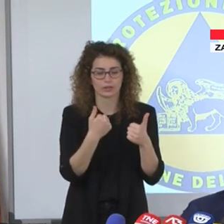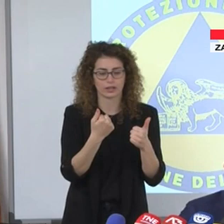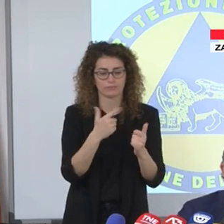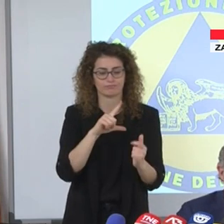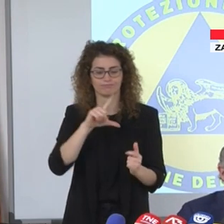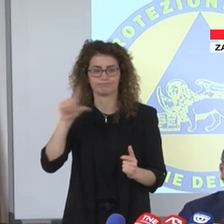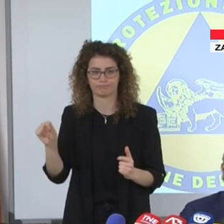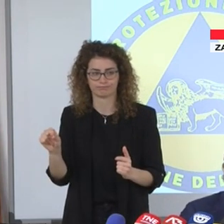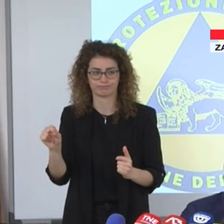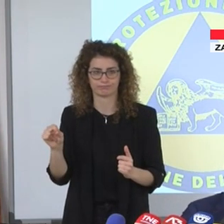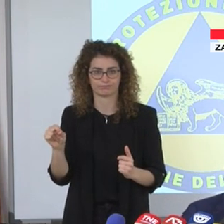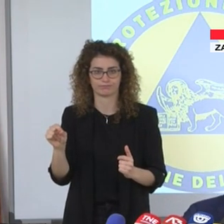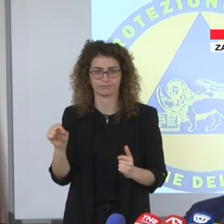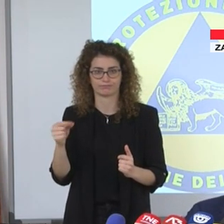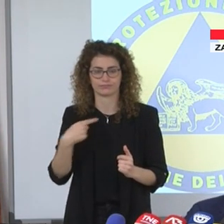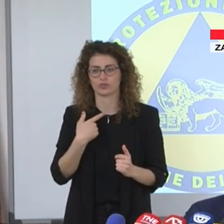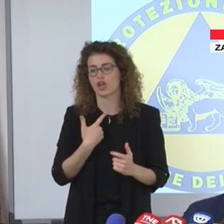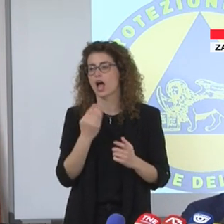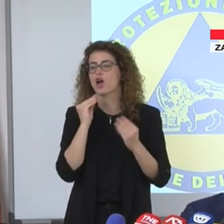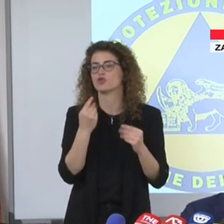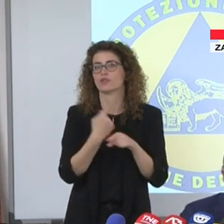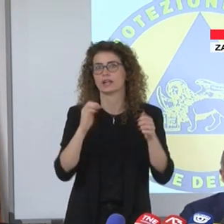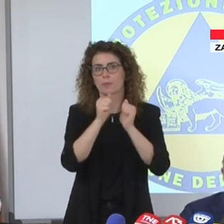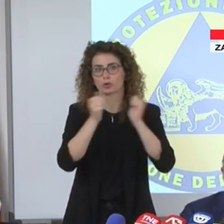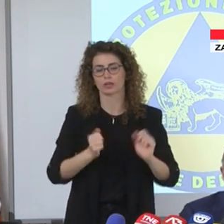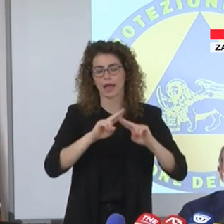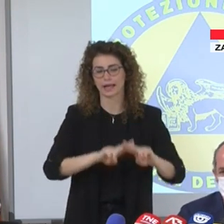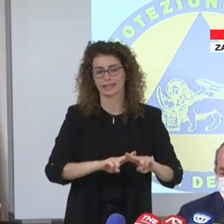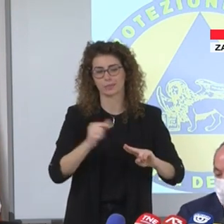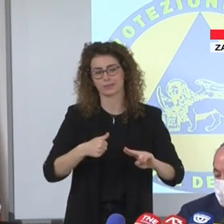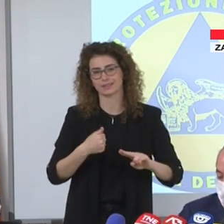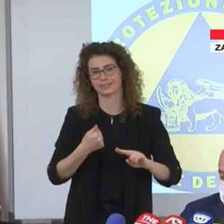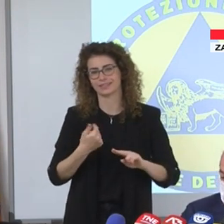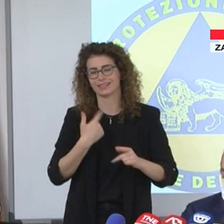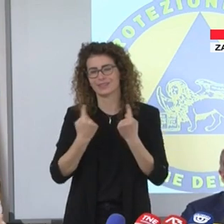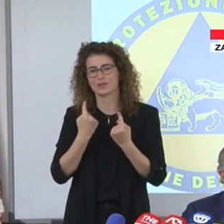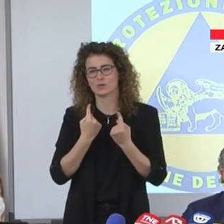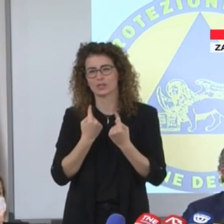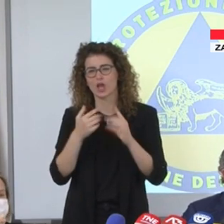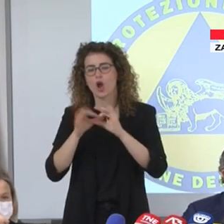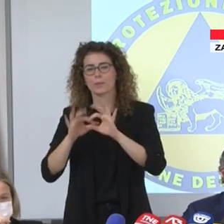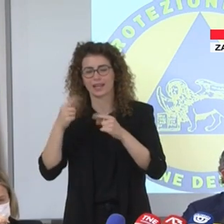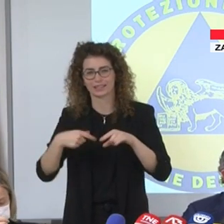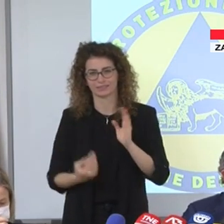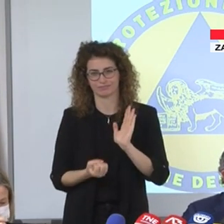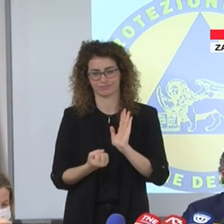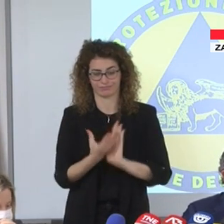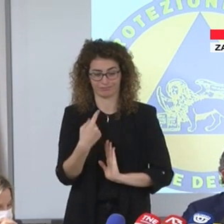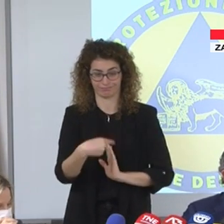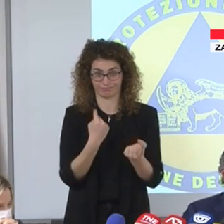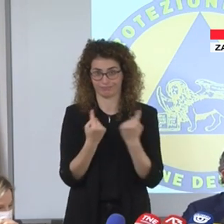esempio, la partita delle Olimpiadi nasce da questa idea, no? Di portare, però è una situazione